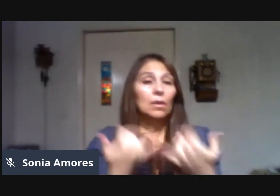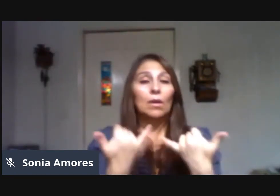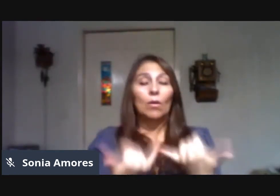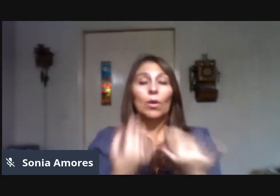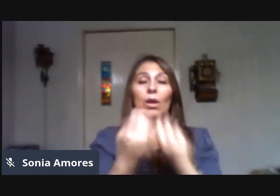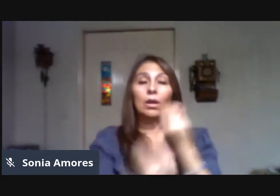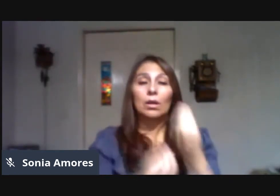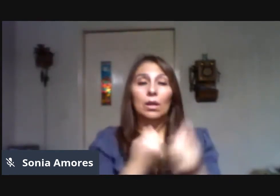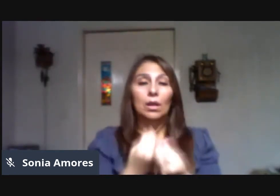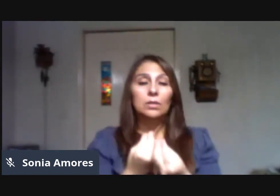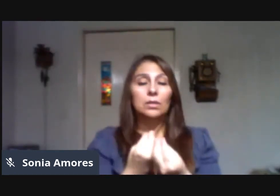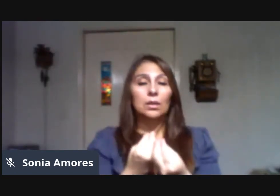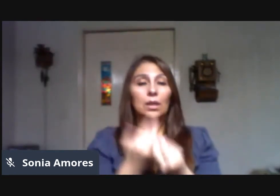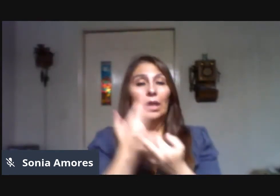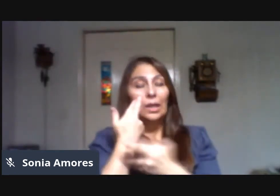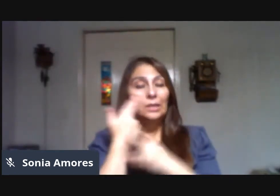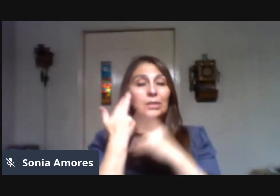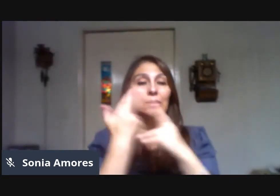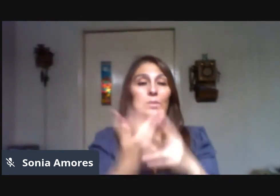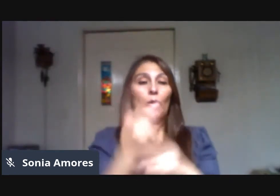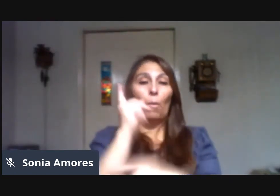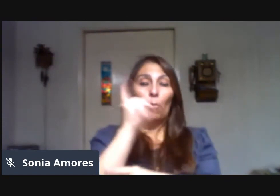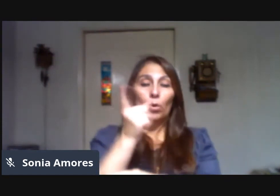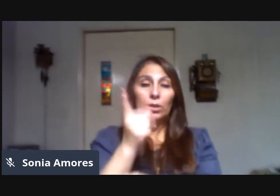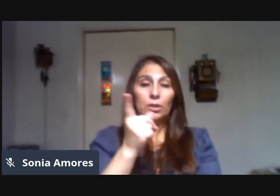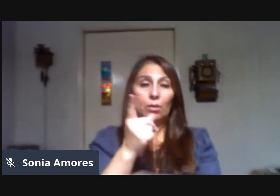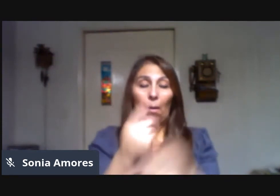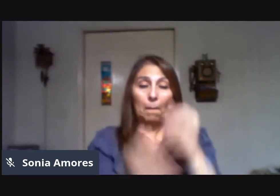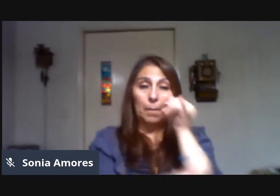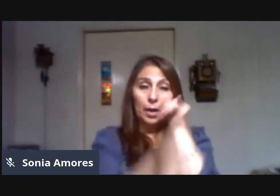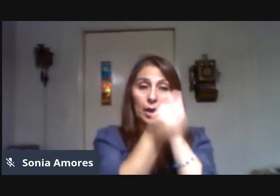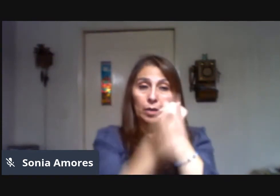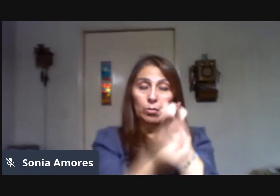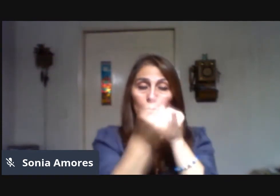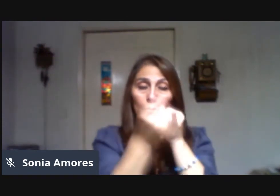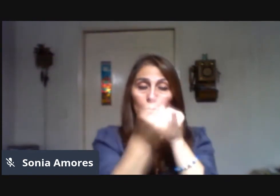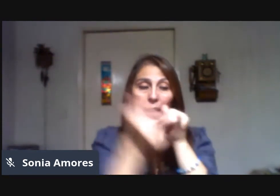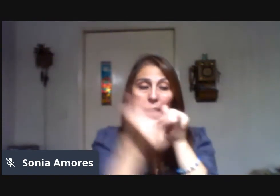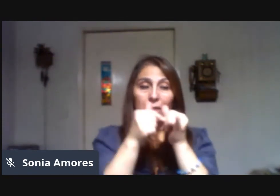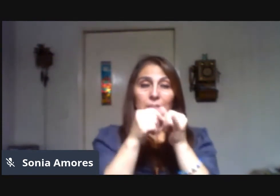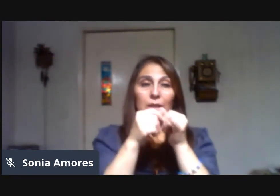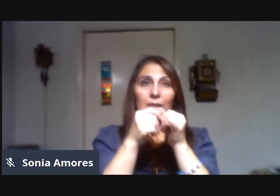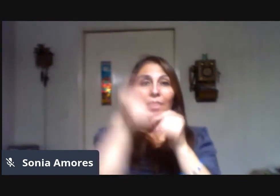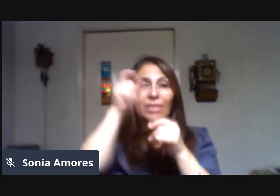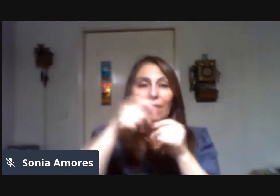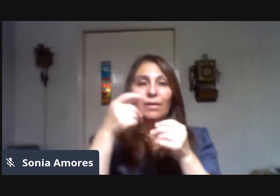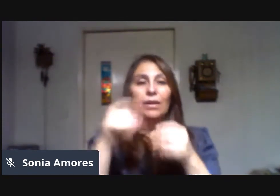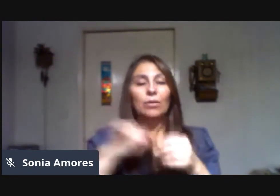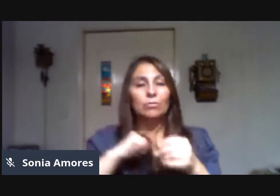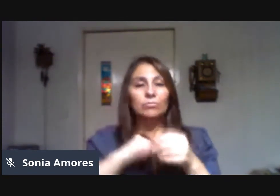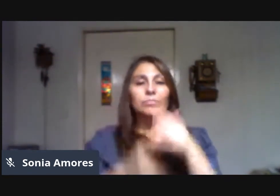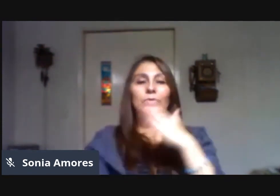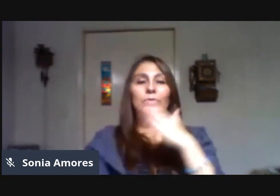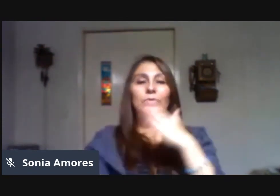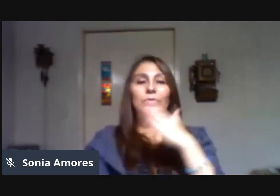restitución política que devuelva la economía a su función social en vez de mantener a la